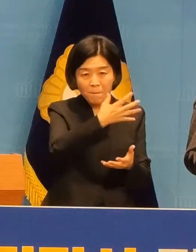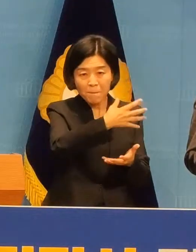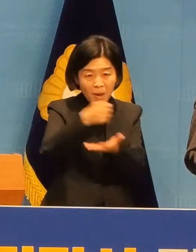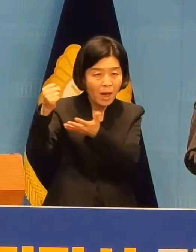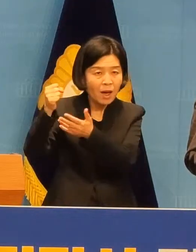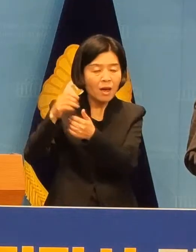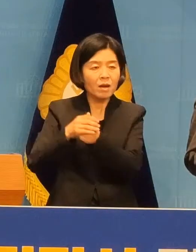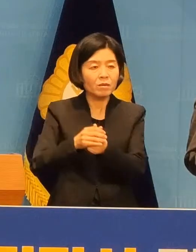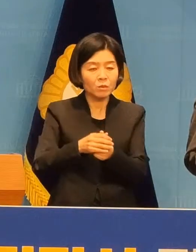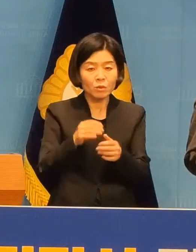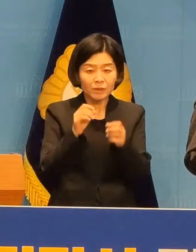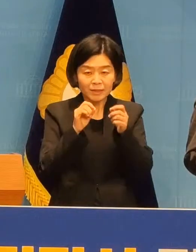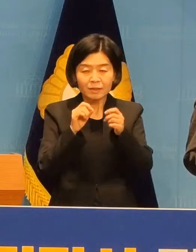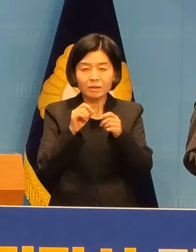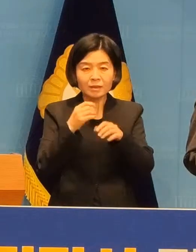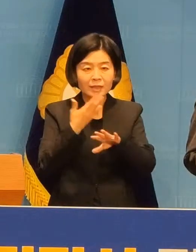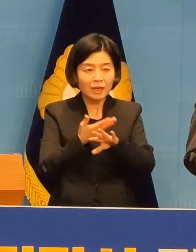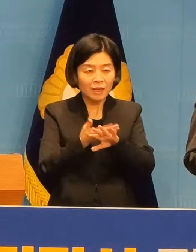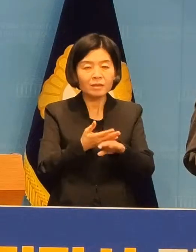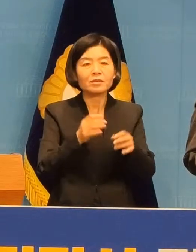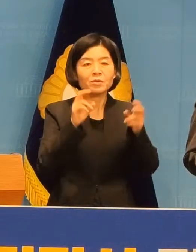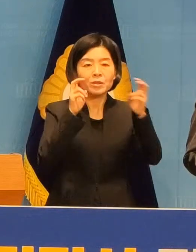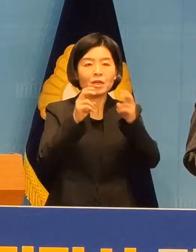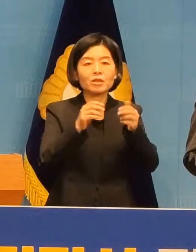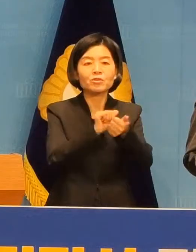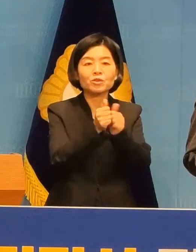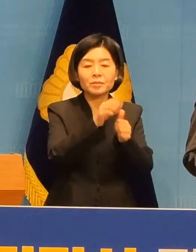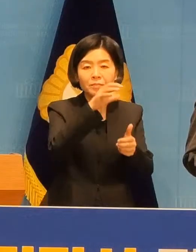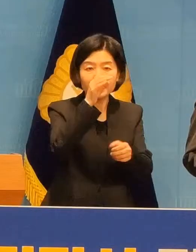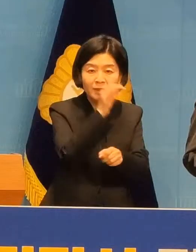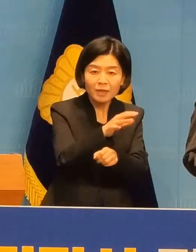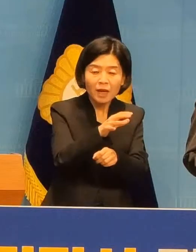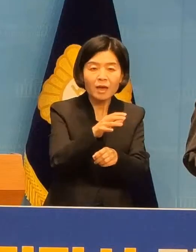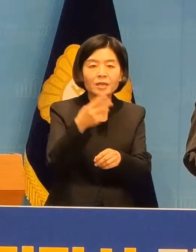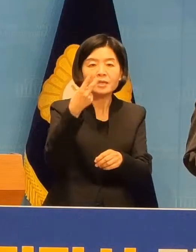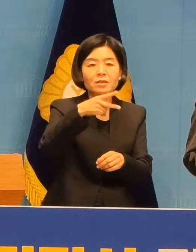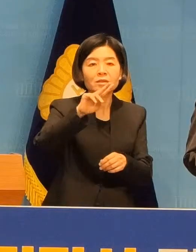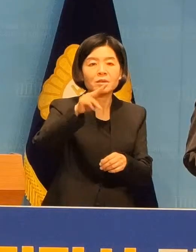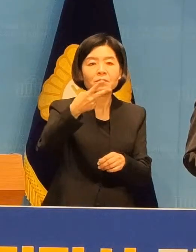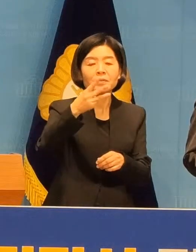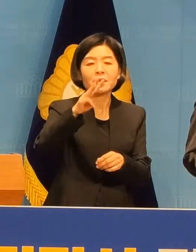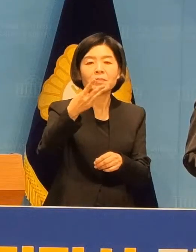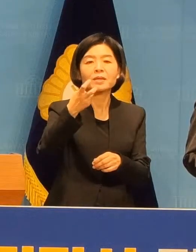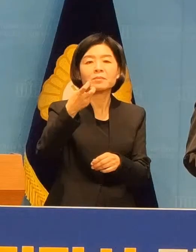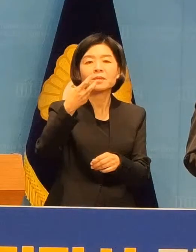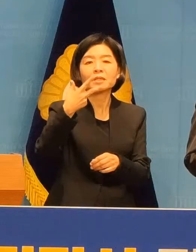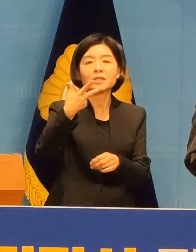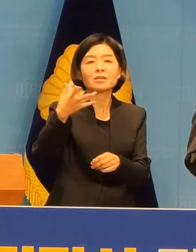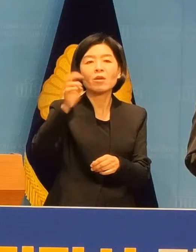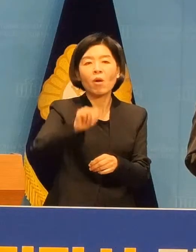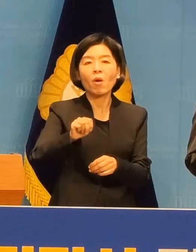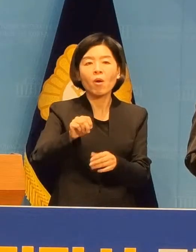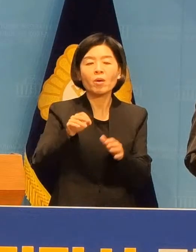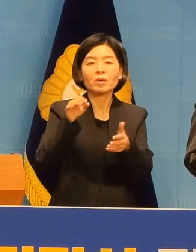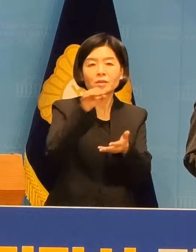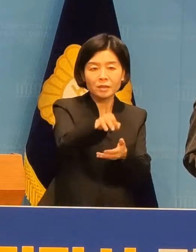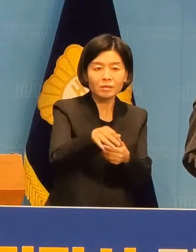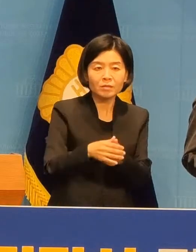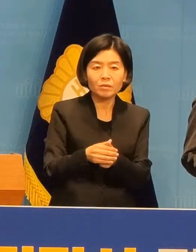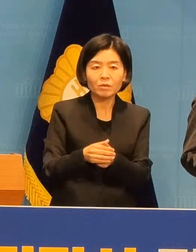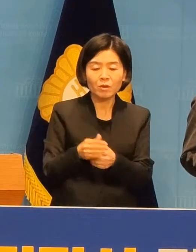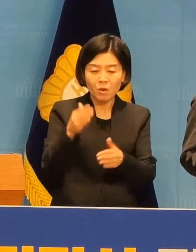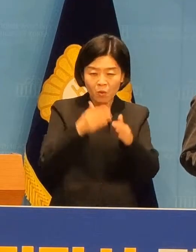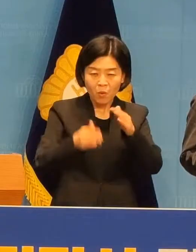자사주를 매입하여 현금 5,327억 원을 지급했습니다. 공정위에 쿠팡의 시장 지배력 남용